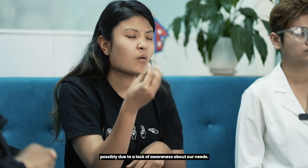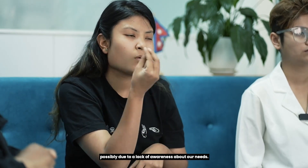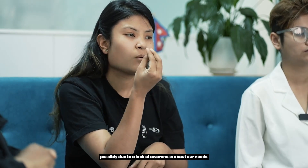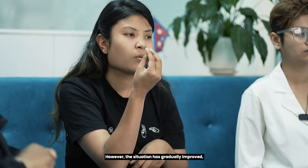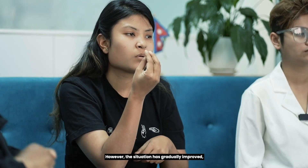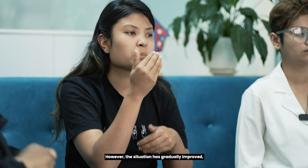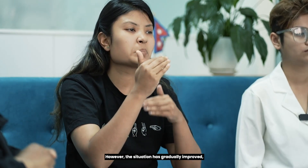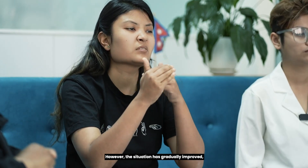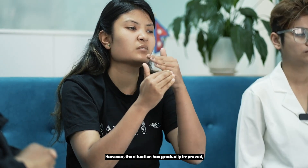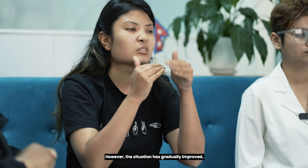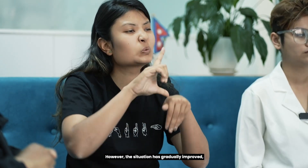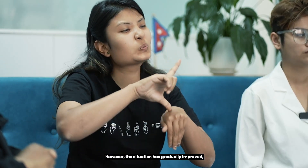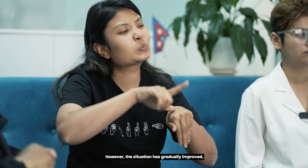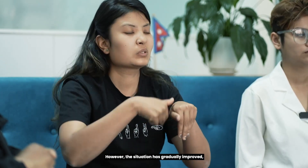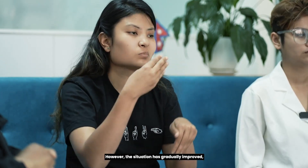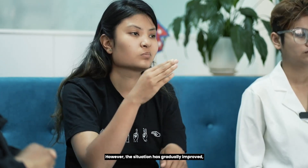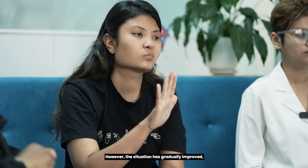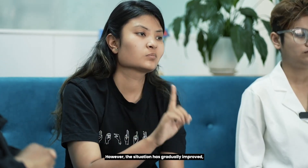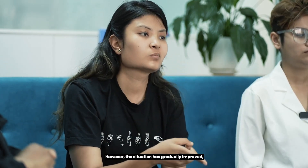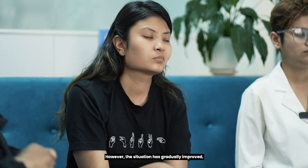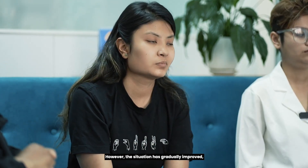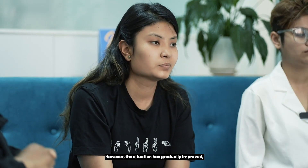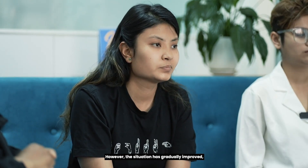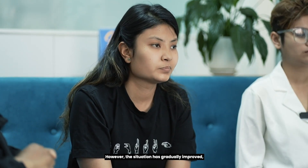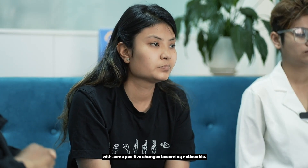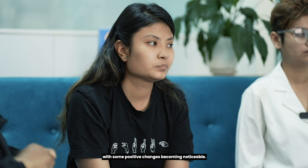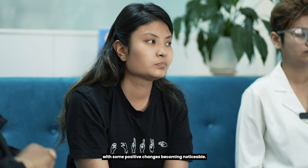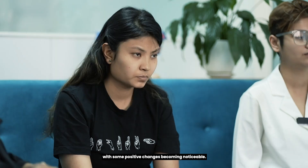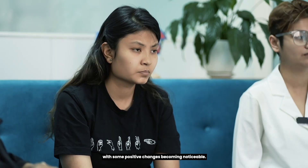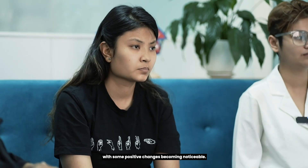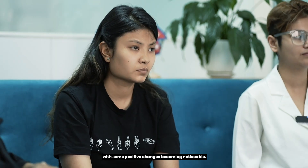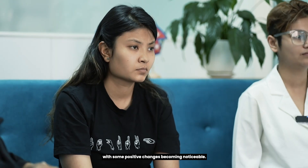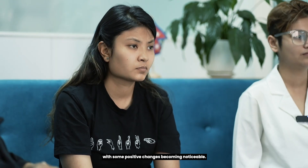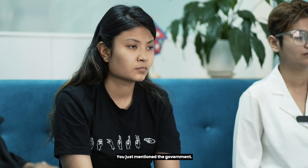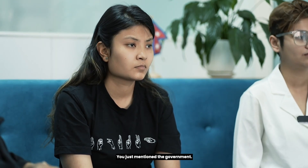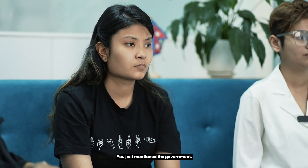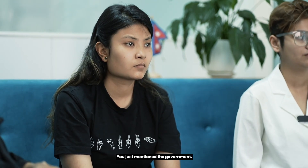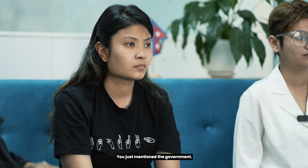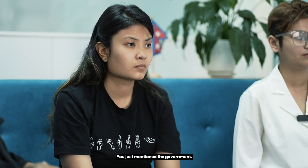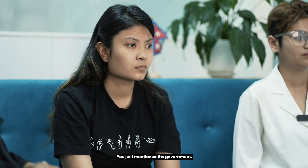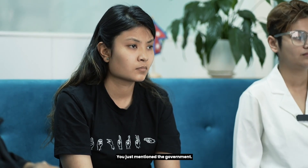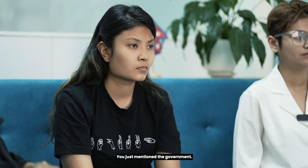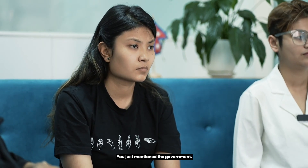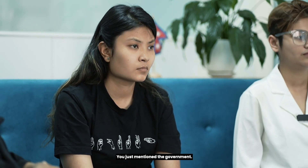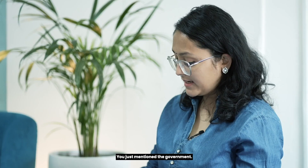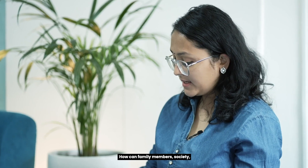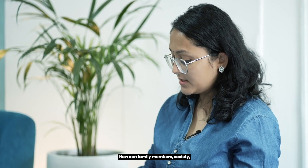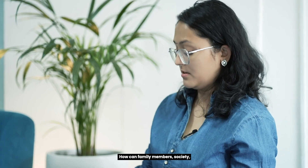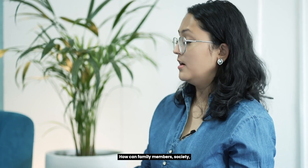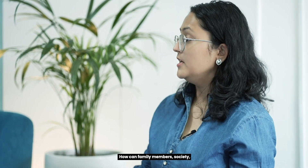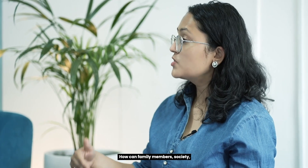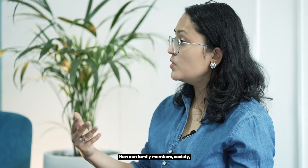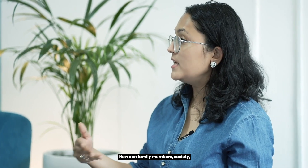नभए पनि होला सहाय. तर अहिलेको अवस्थामा चाहिँ बिस्तारै ढिलो हुन्छ, अलिक चाहिँ इम्प्रुभ चाहिँ भएको छ. जस्तै के गरिदियो भने घर